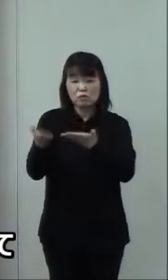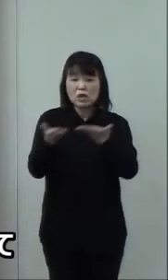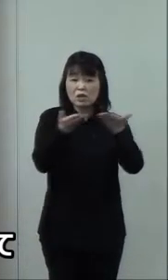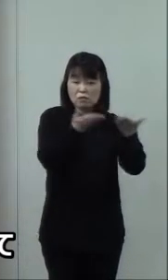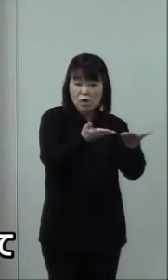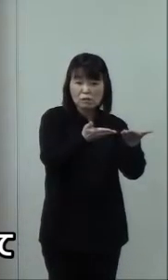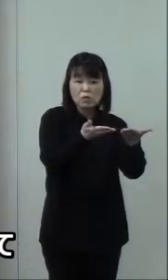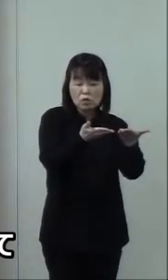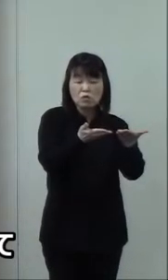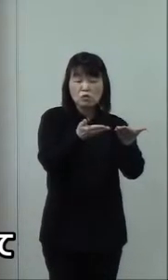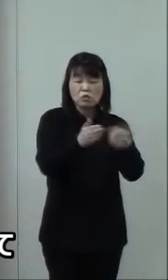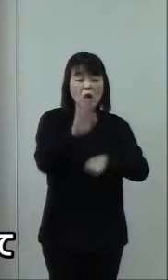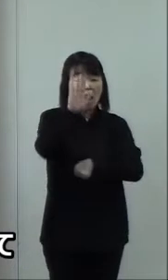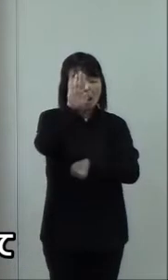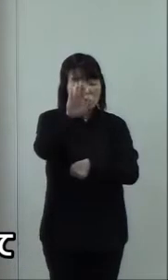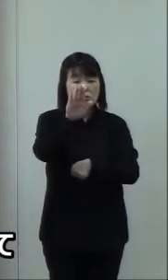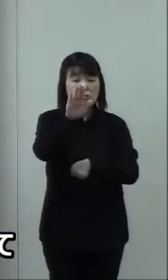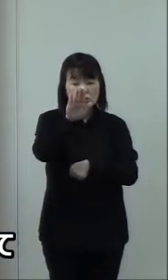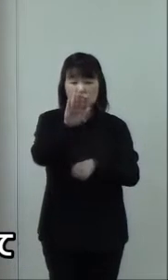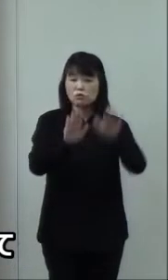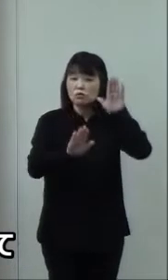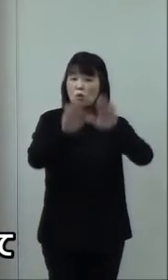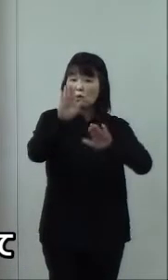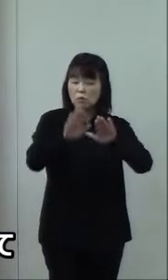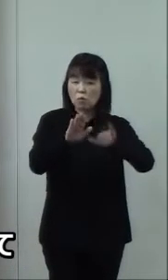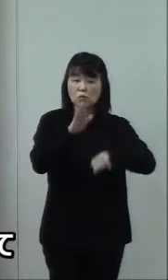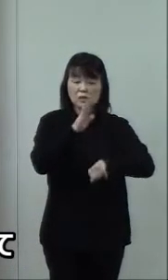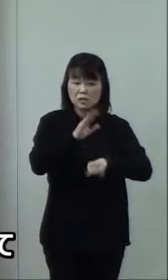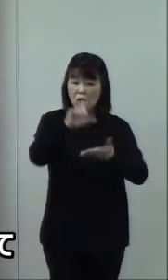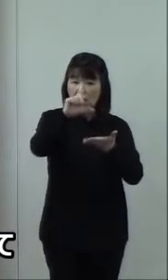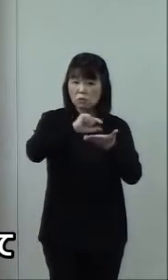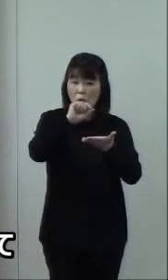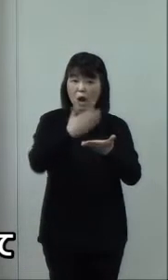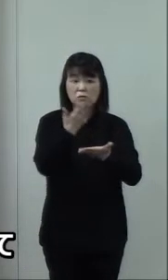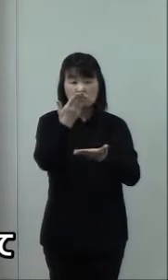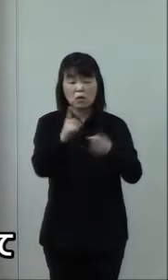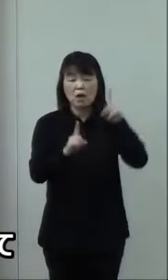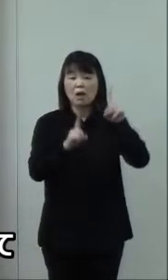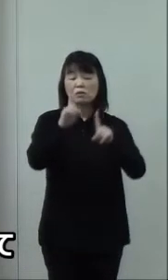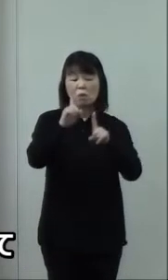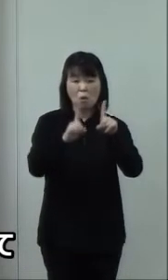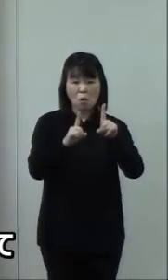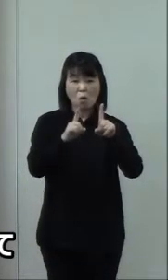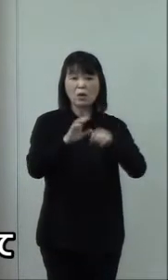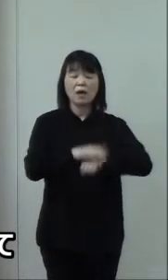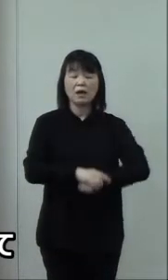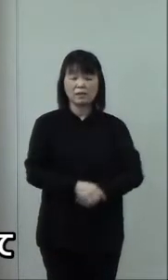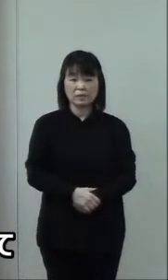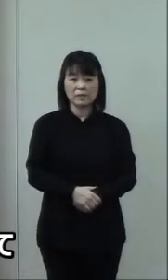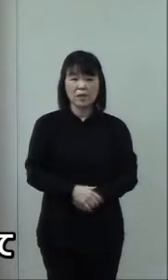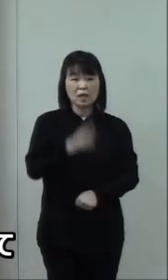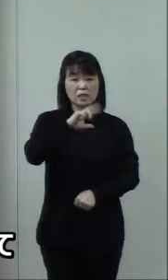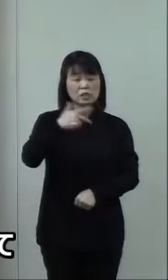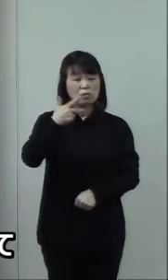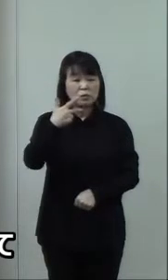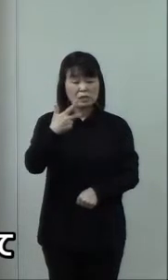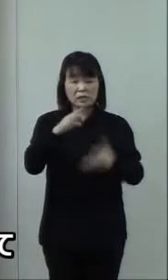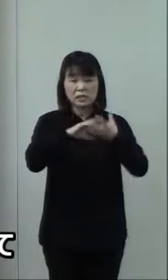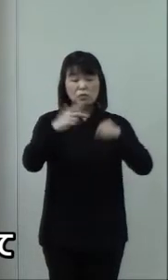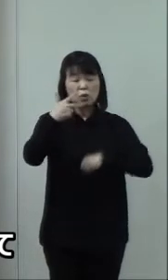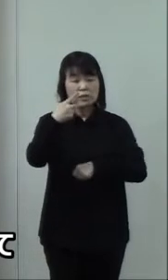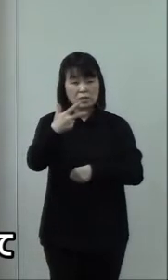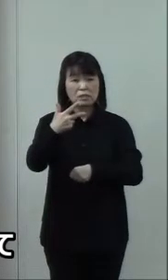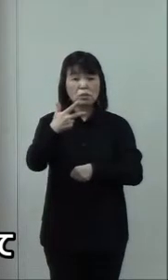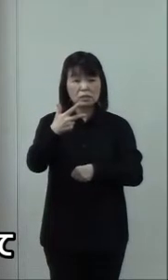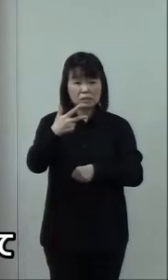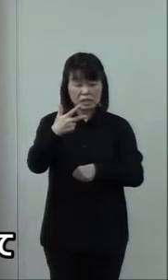状況だと実際に利用があるだとかですねそれ以外のところで出雲市として何かウ